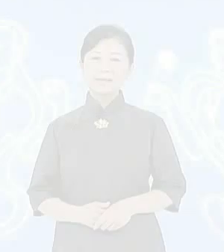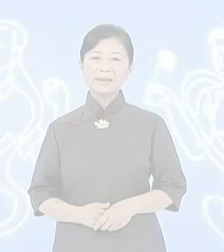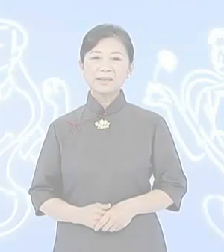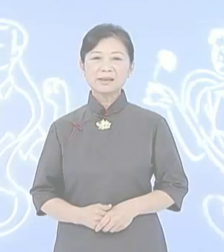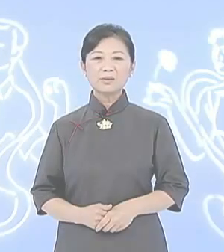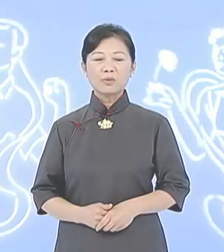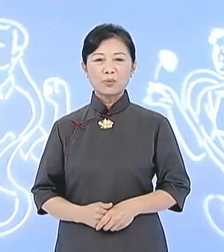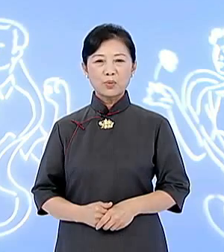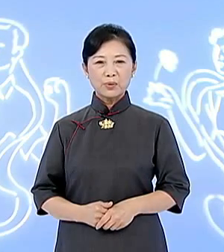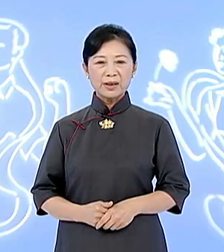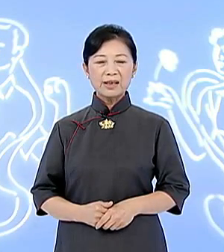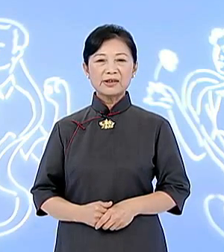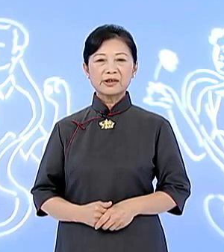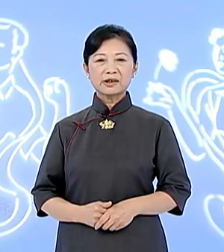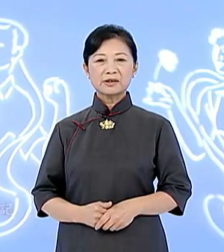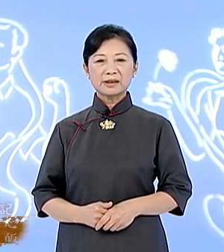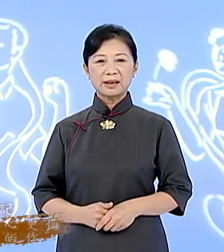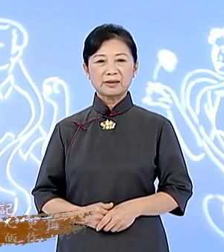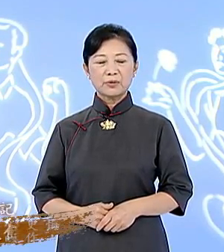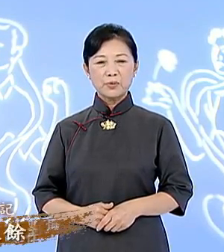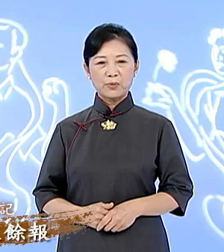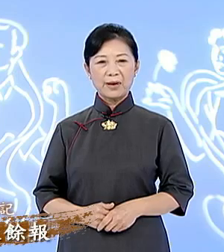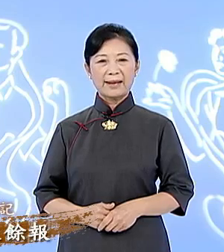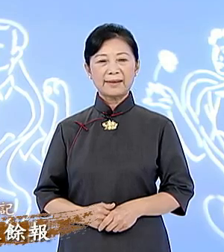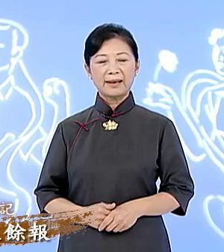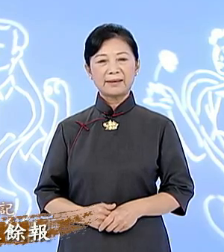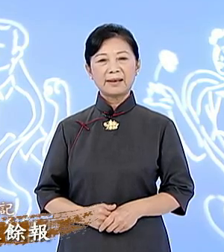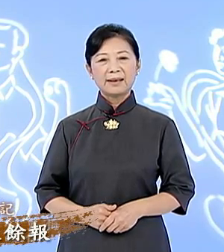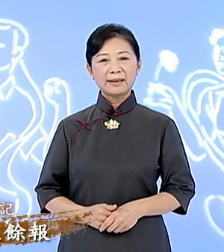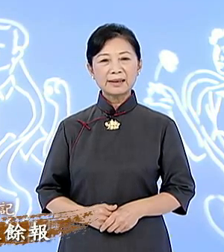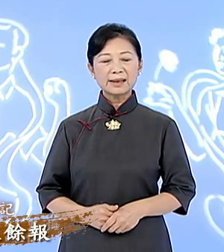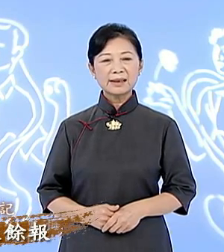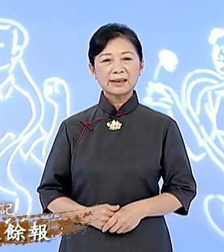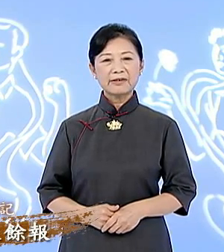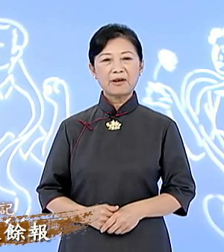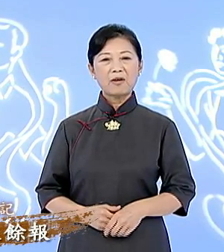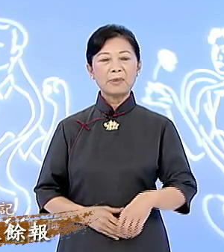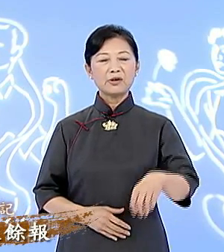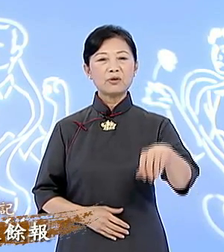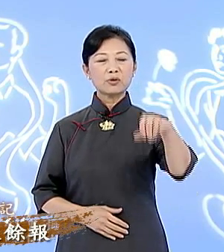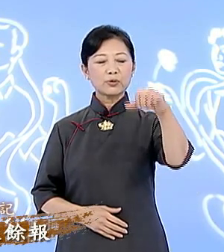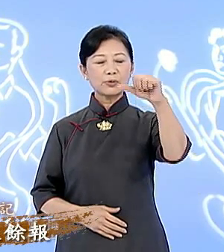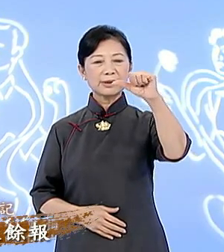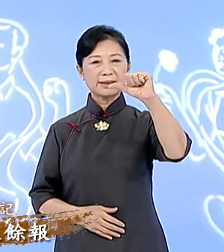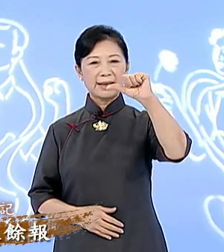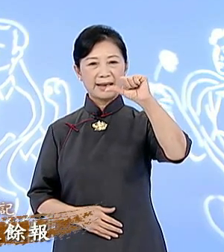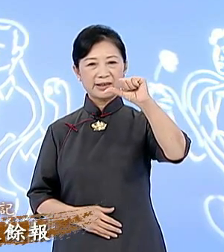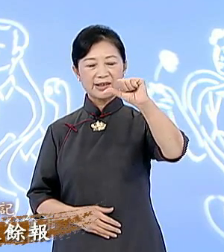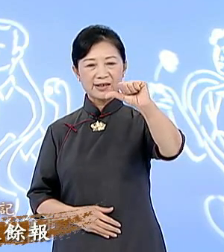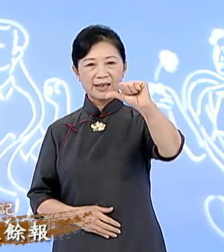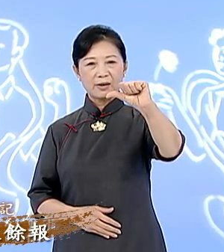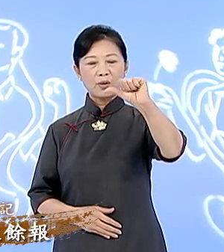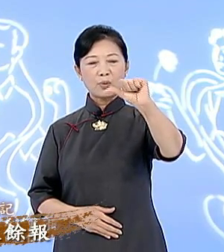接下来是五义至胜，苦难填。那在这个地方，我们用数字来呈现